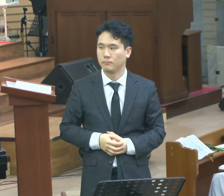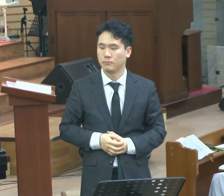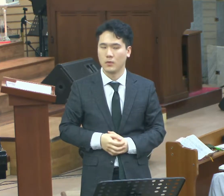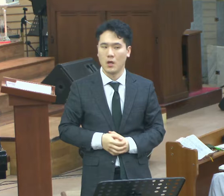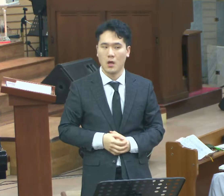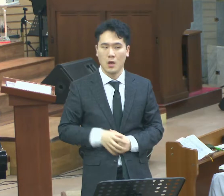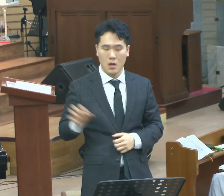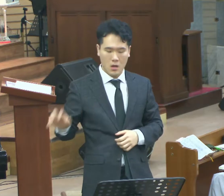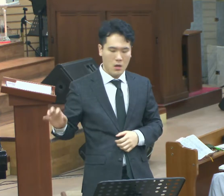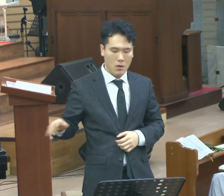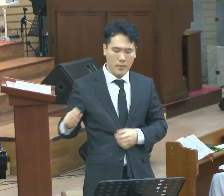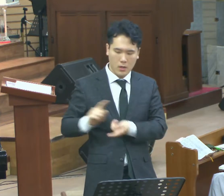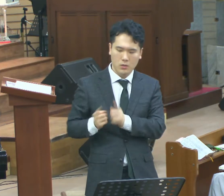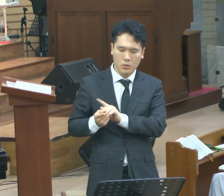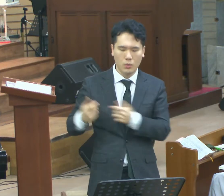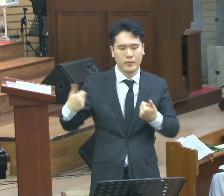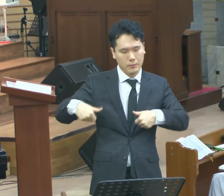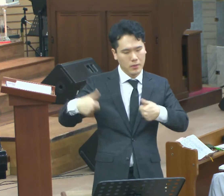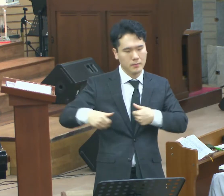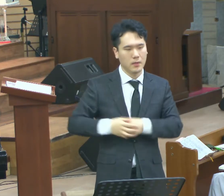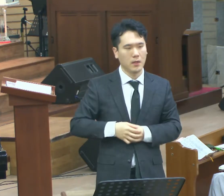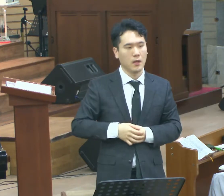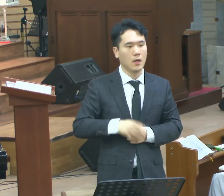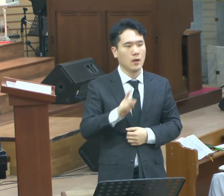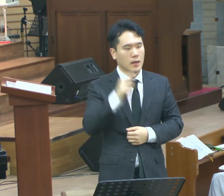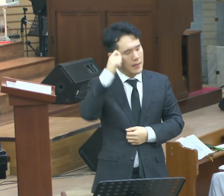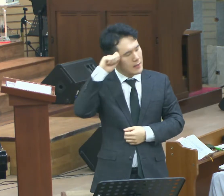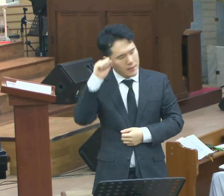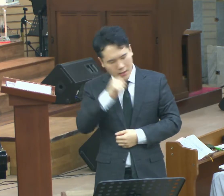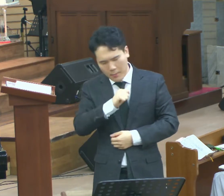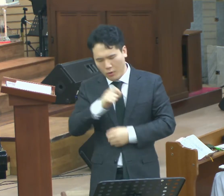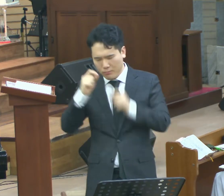옆에 분에게 얘기해 주세요. 새벽 기도도 안 죽습니다.